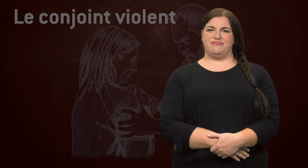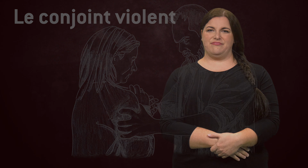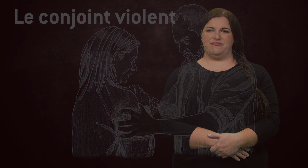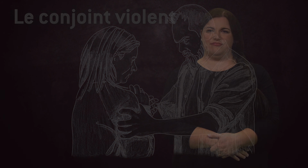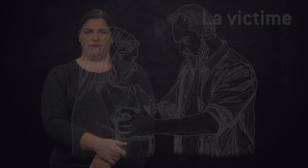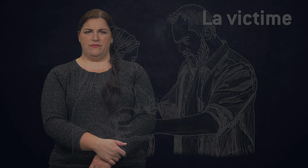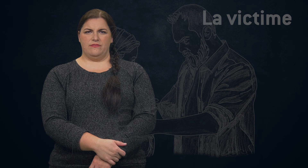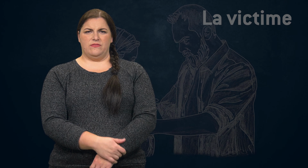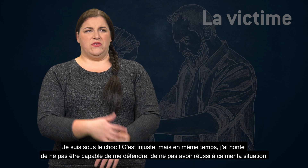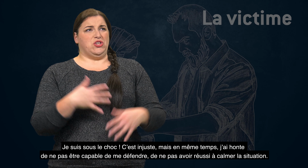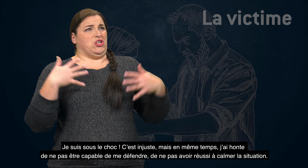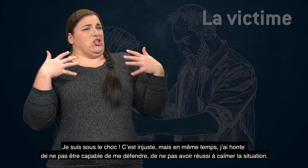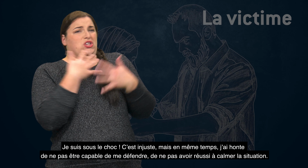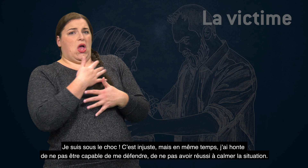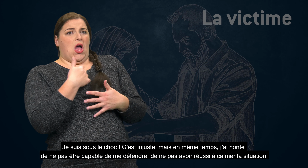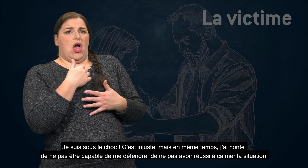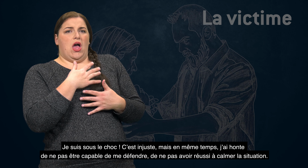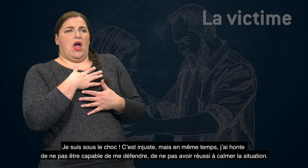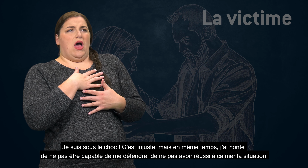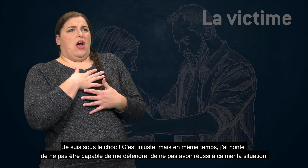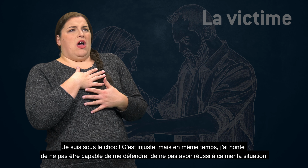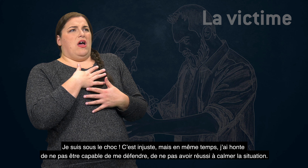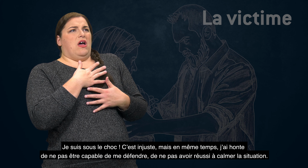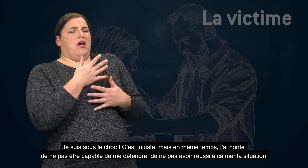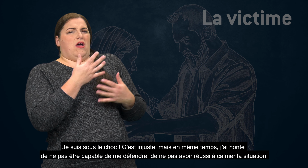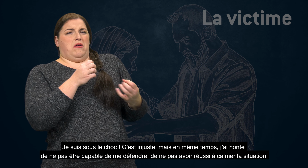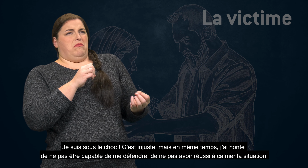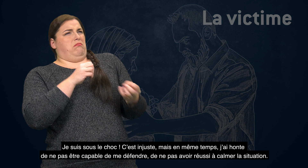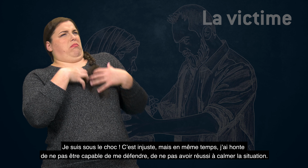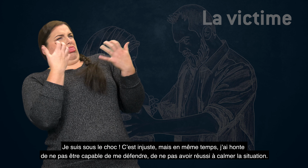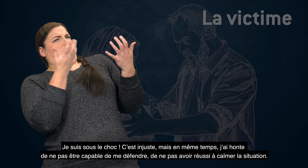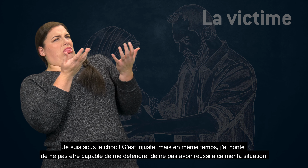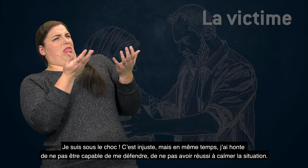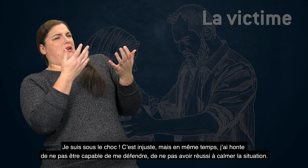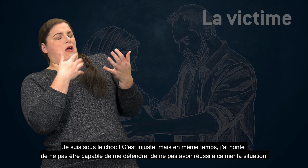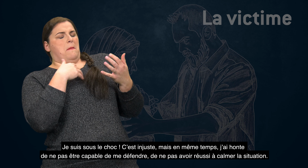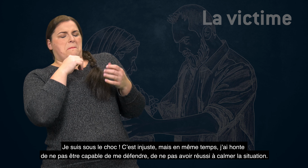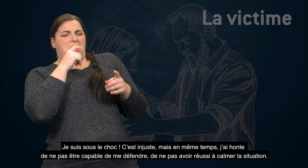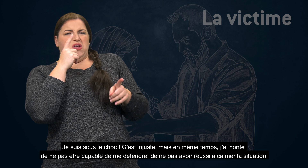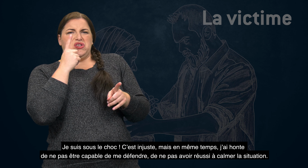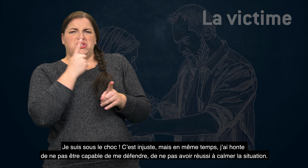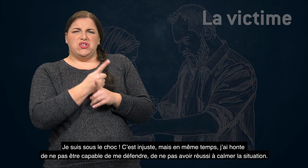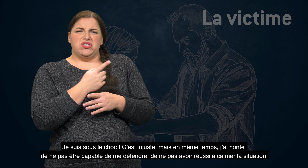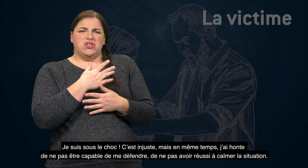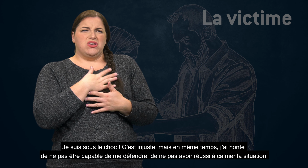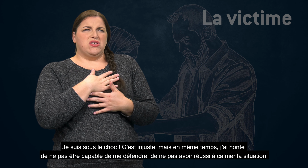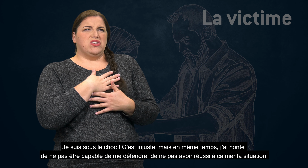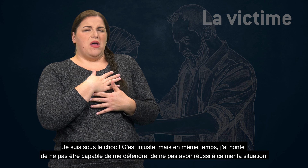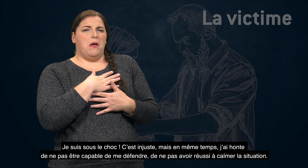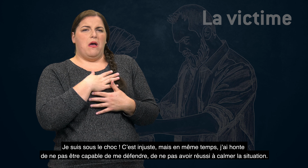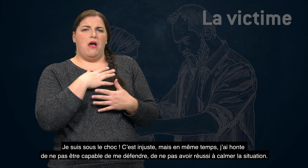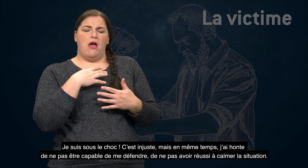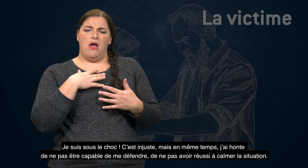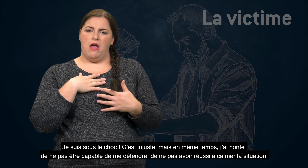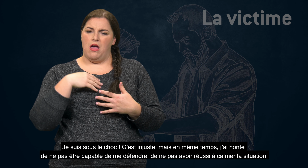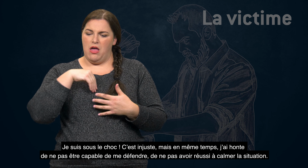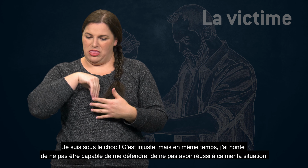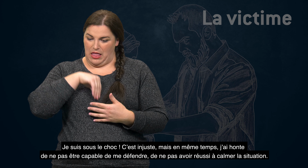La victime Je suis sous le choc. C'est injuste. Mais en même temps, j'ai honte de ne pas être capable de me défendre,